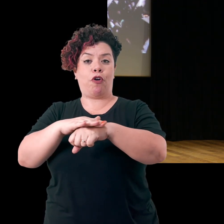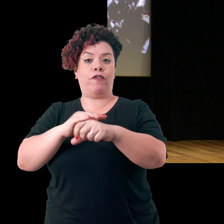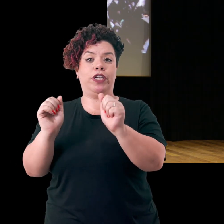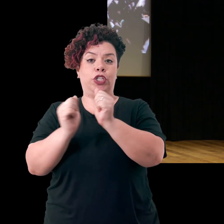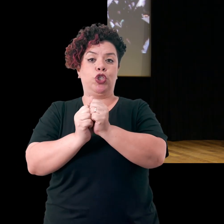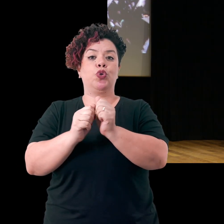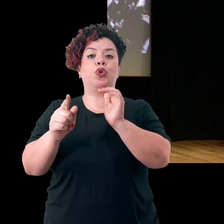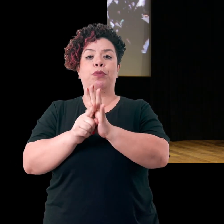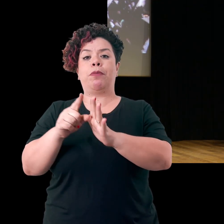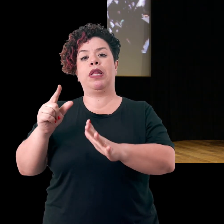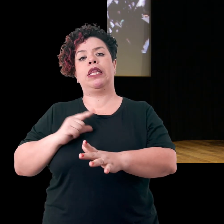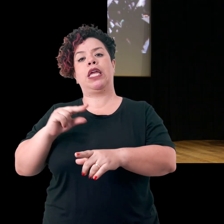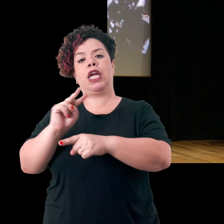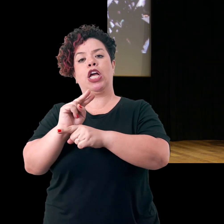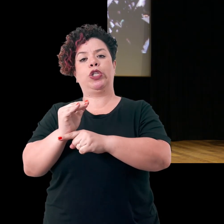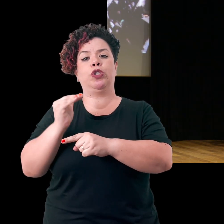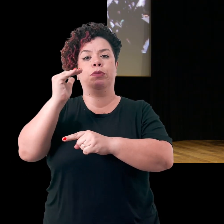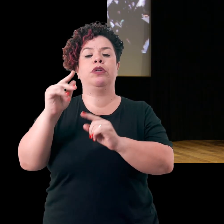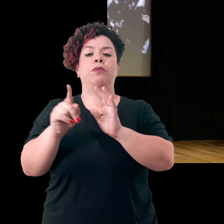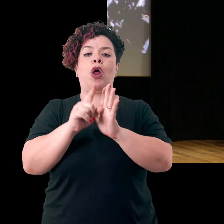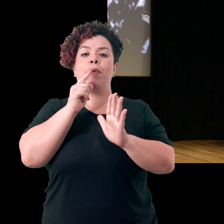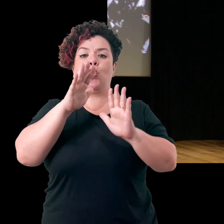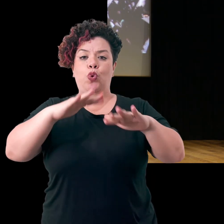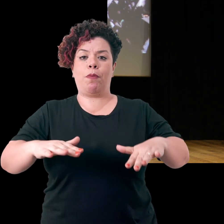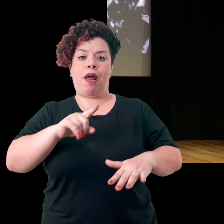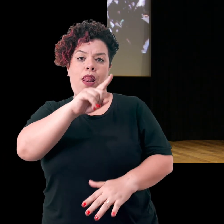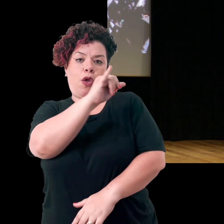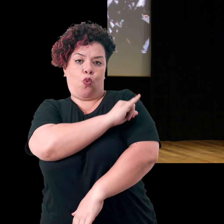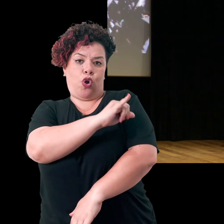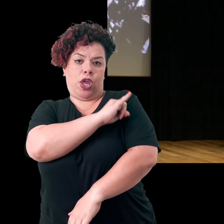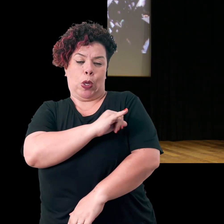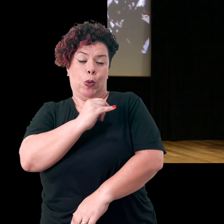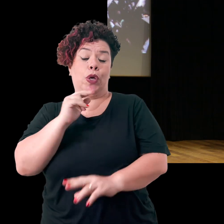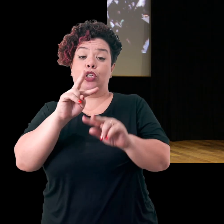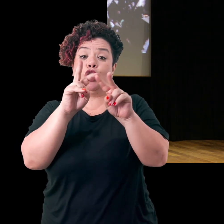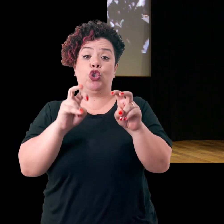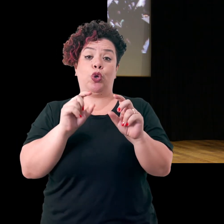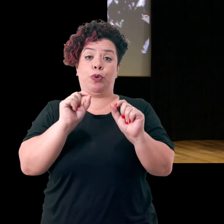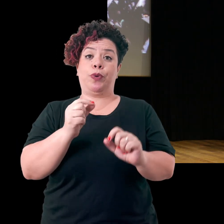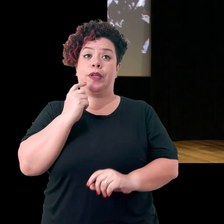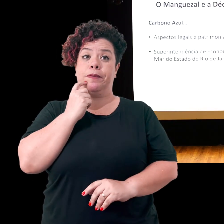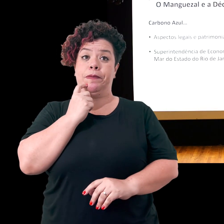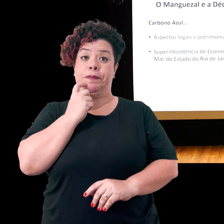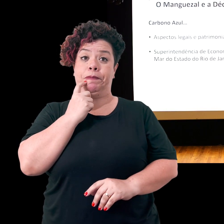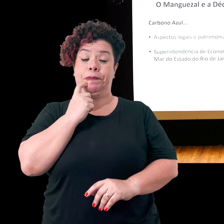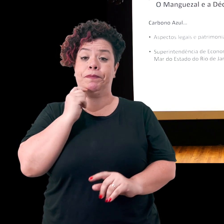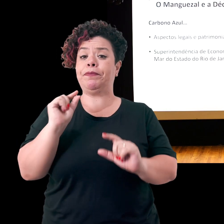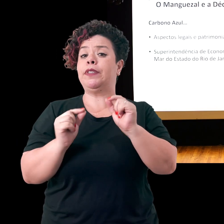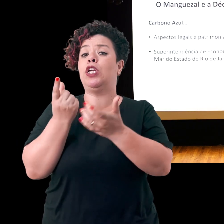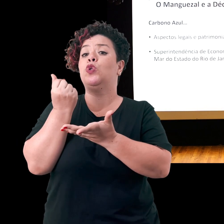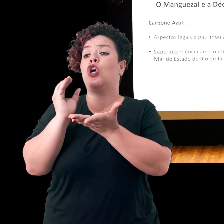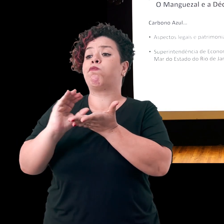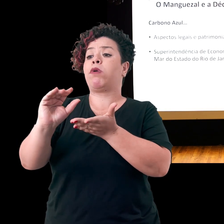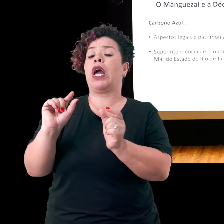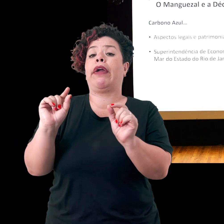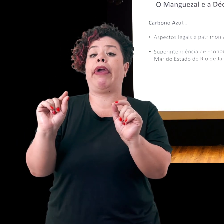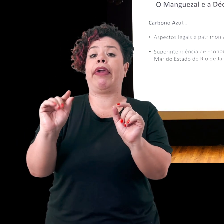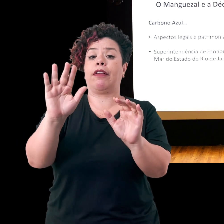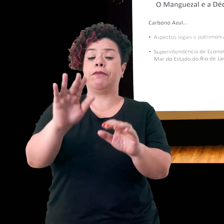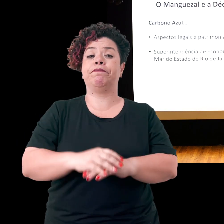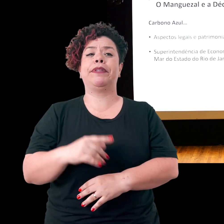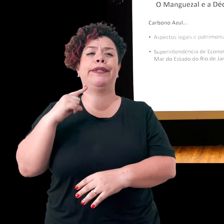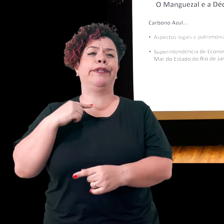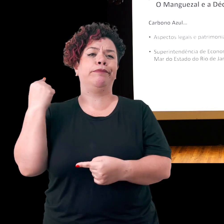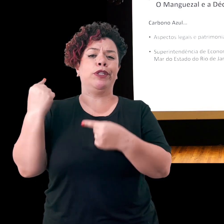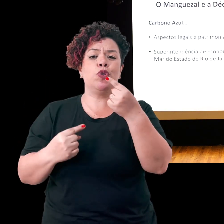com a Superintendência de Economia do Mar do Estado do Rio de Janeiro, em relação a para quem vai o recurso. E aí tem